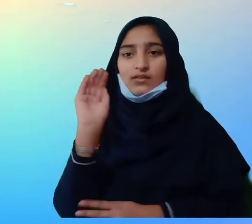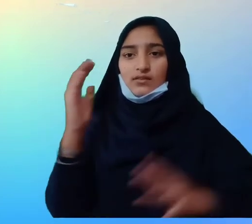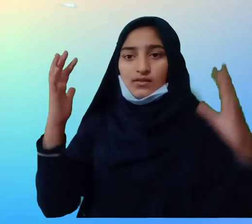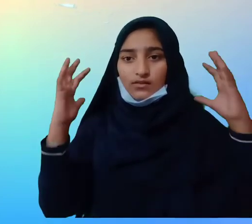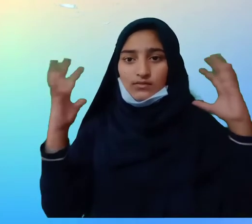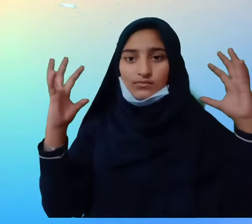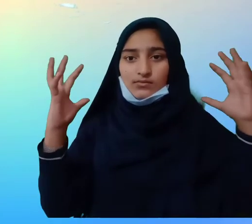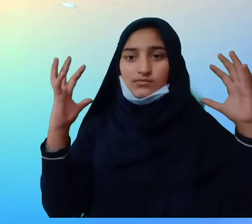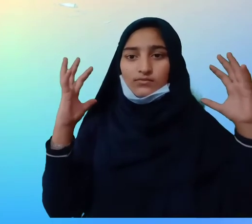अज़दहा